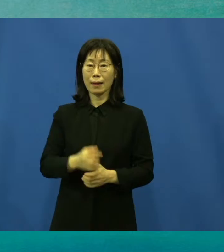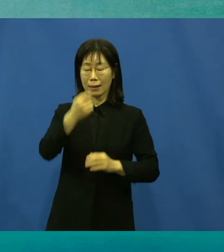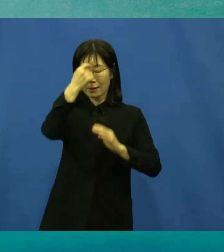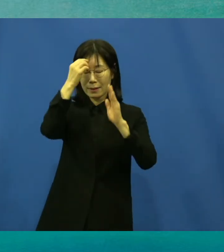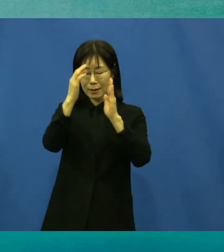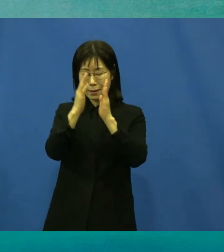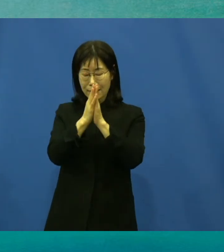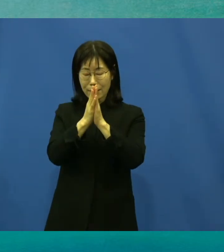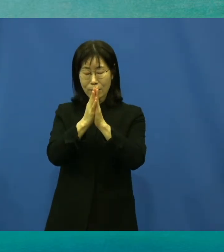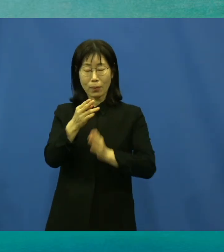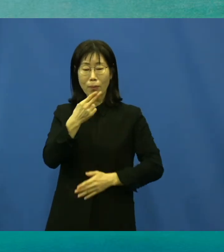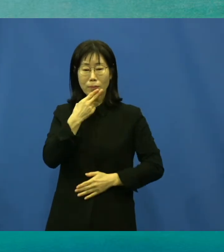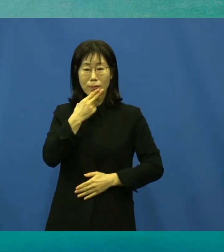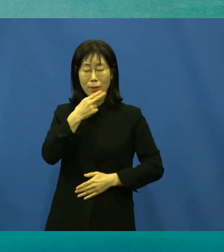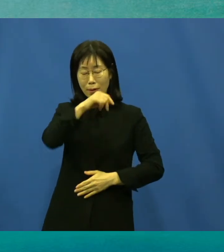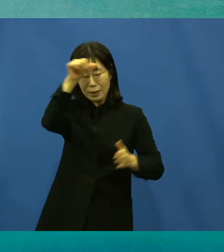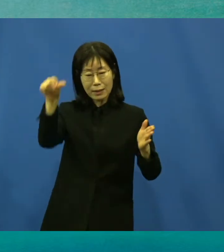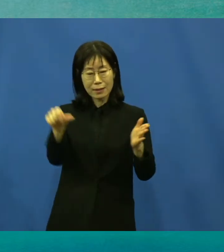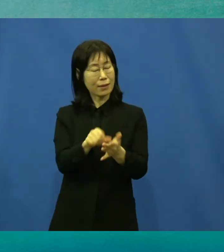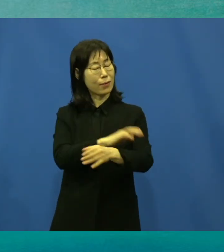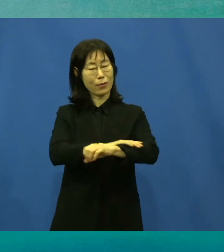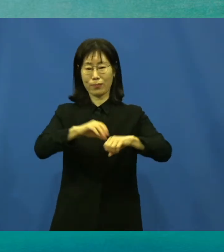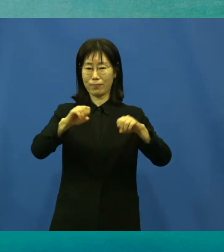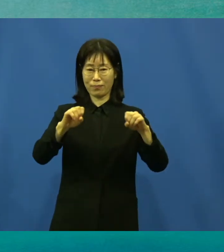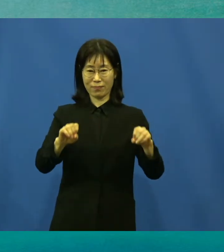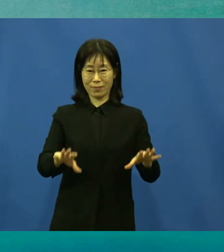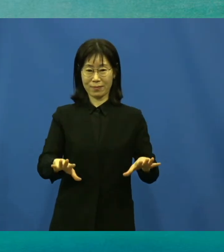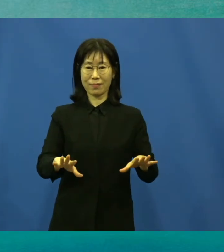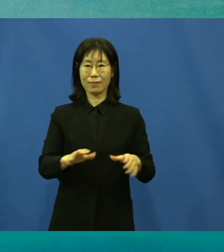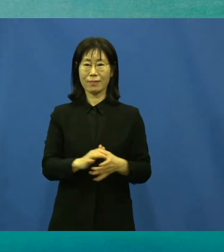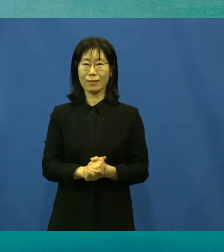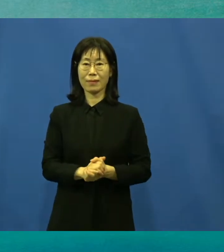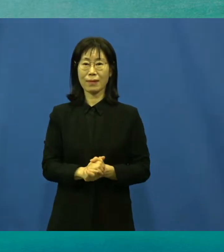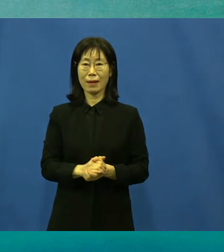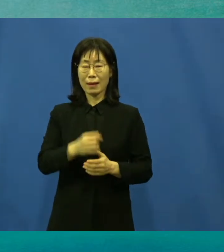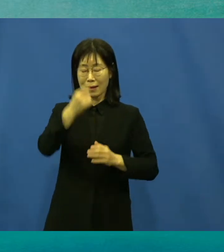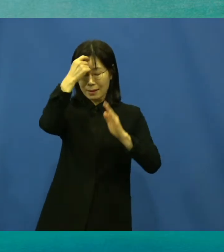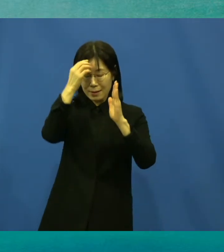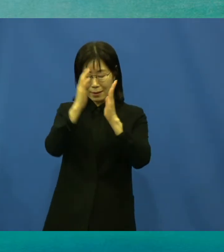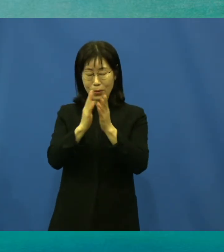것입니다. 이 회복은 기도로부터 시작이 되는 것입니다.